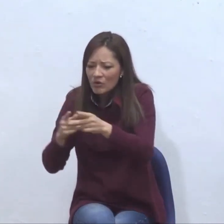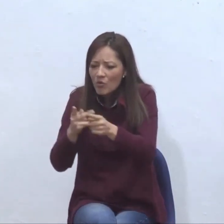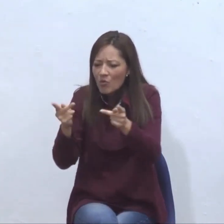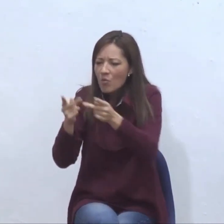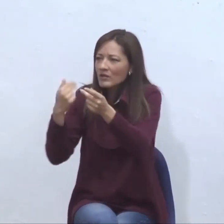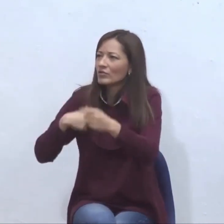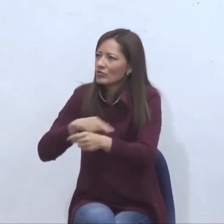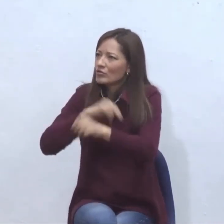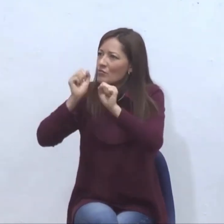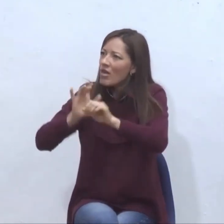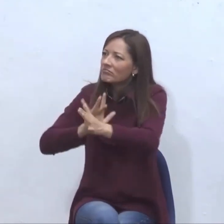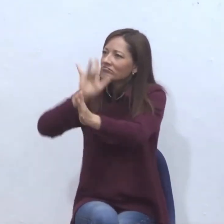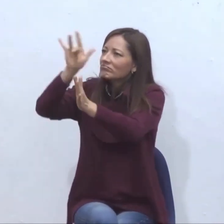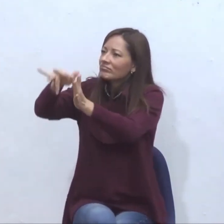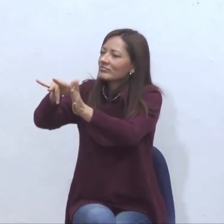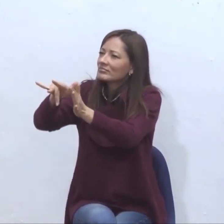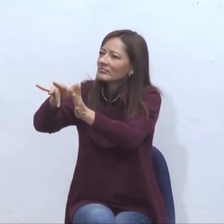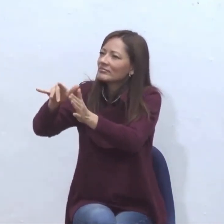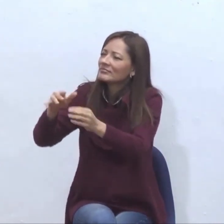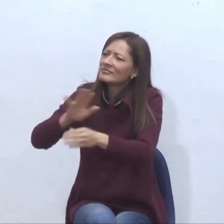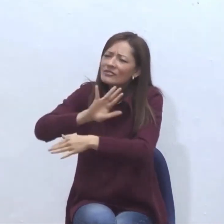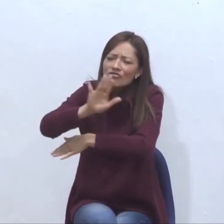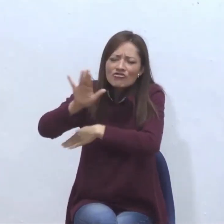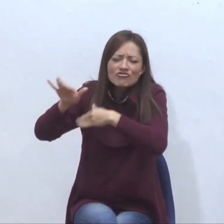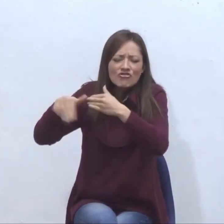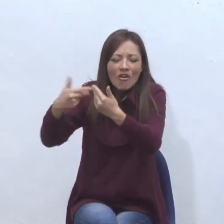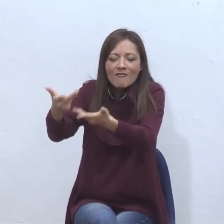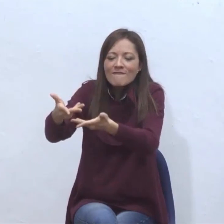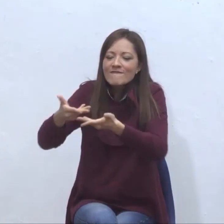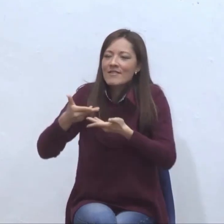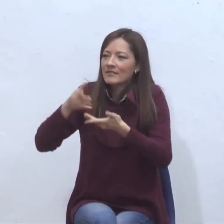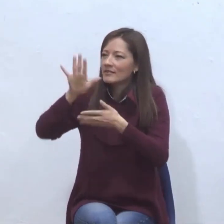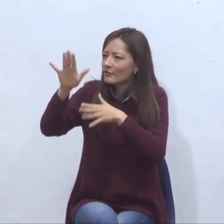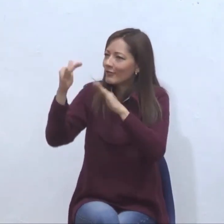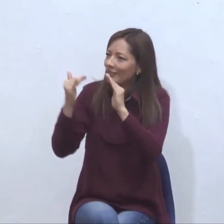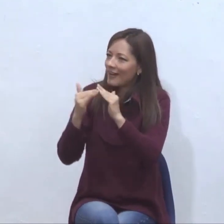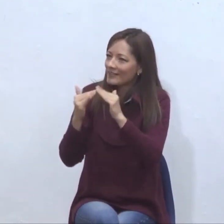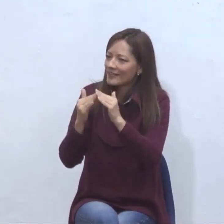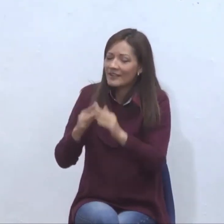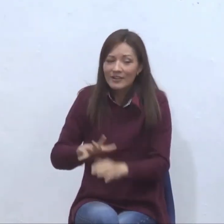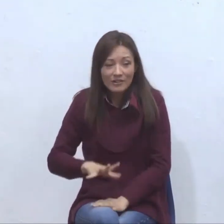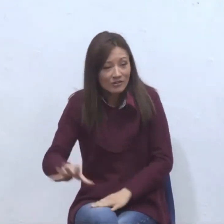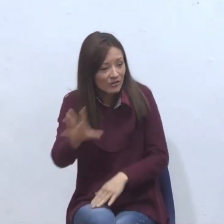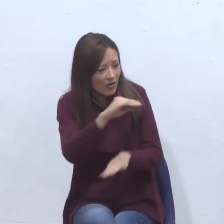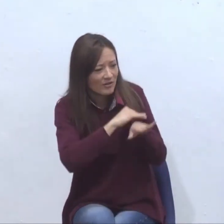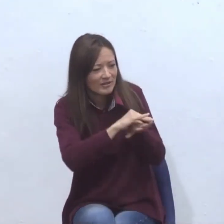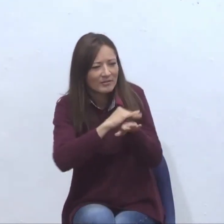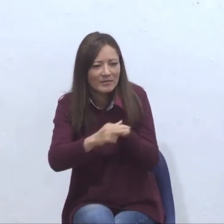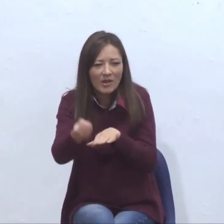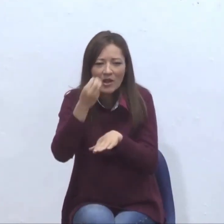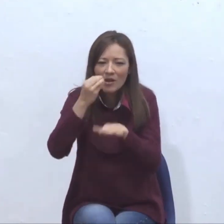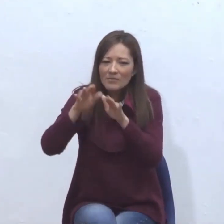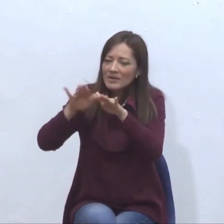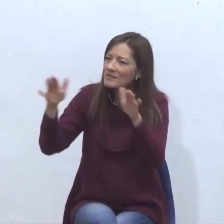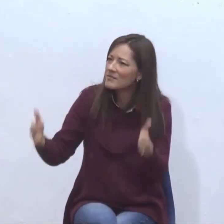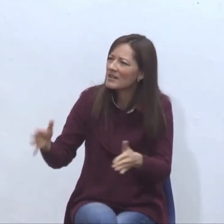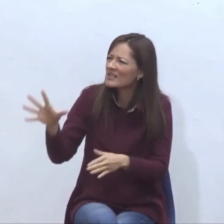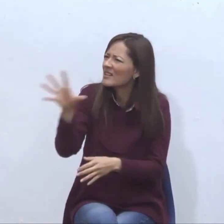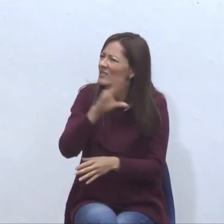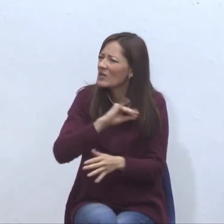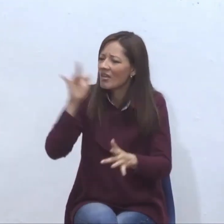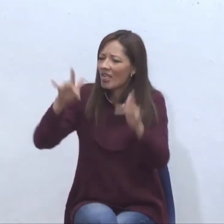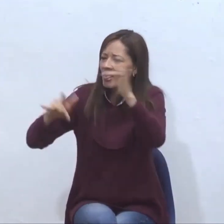para nosotros hay. Que todos son bienvenidos, que todos están llamados a la mesa, que todos estamos llamados al